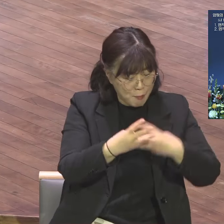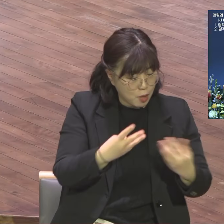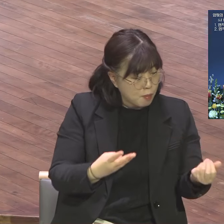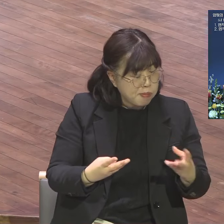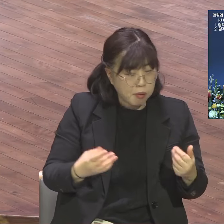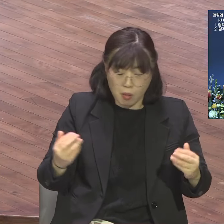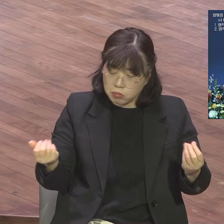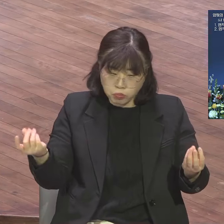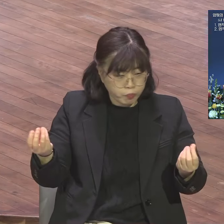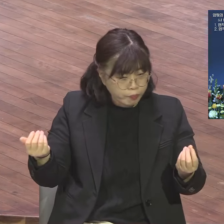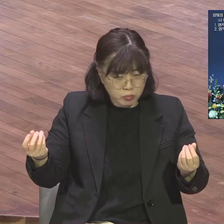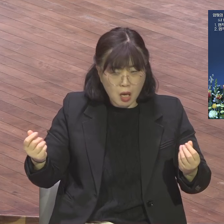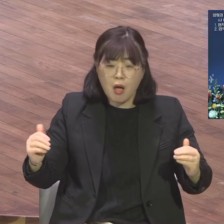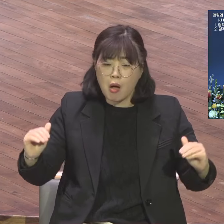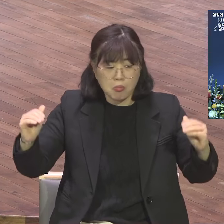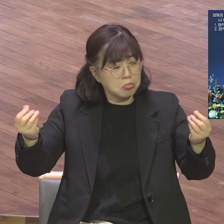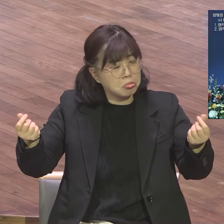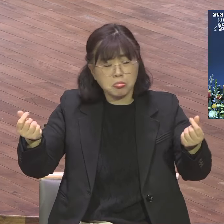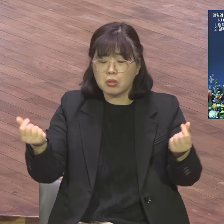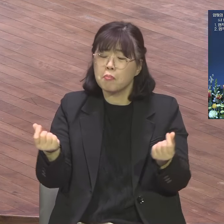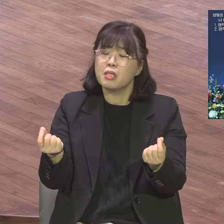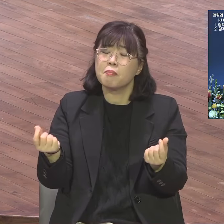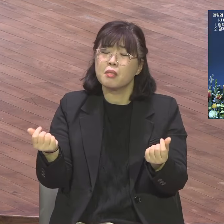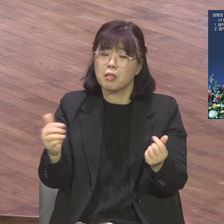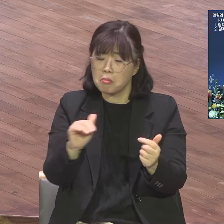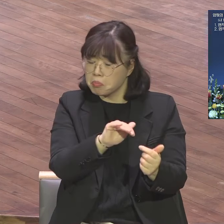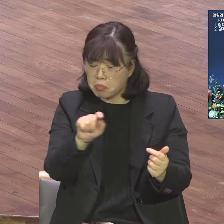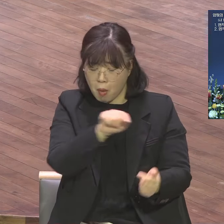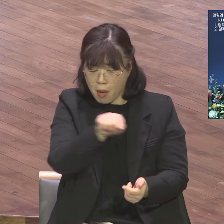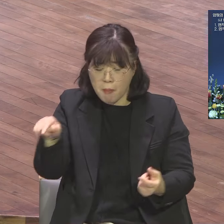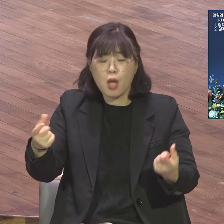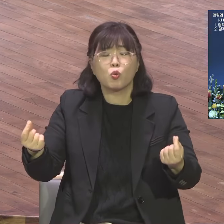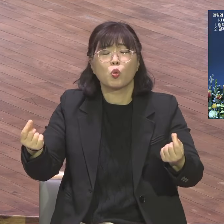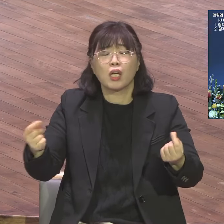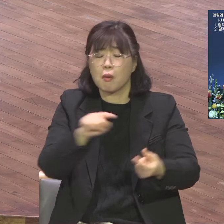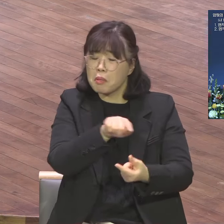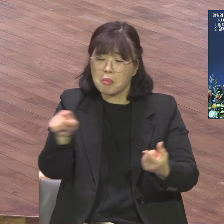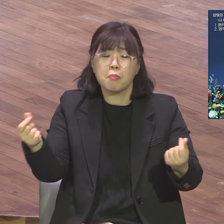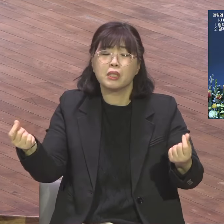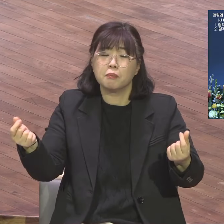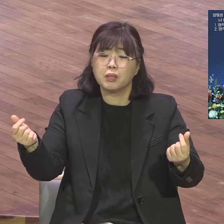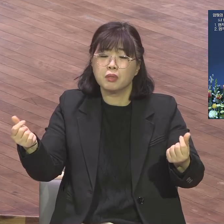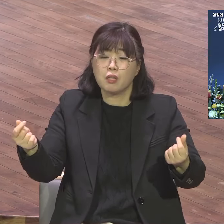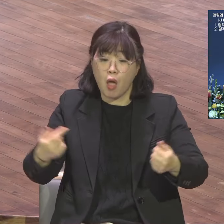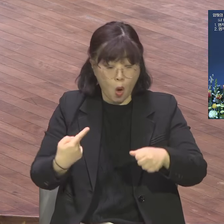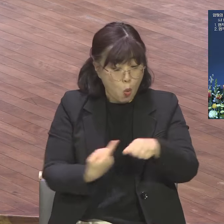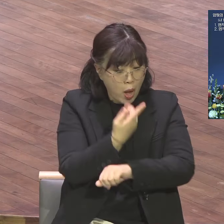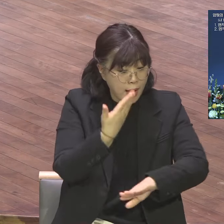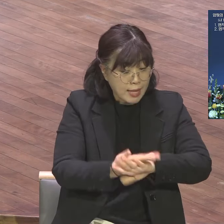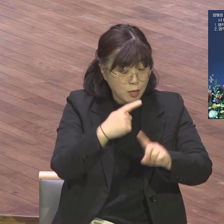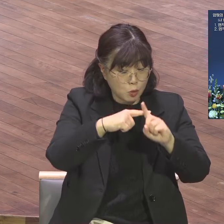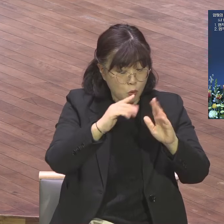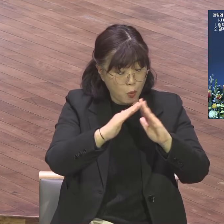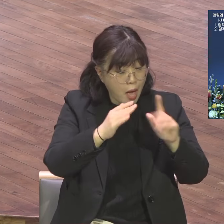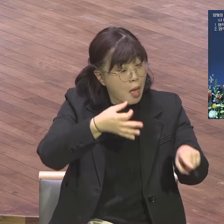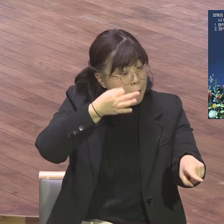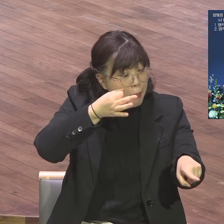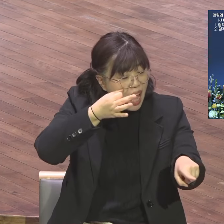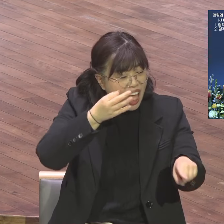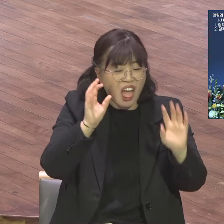무슨 주일학교 없는 교회가 태반이에요, 태반. 아예 없어요. 아이들이 없다니까요. 안